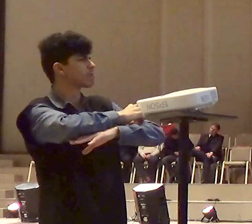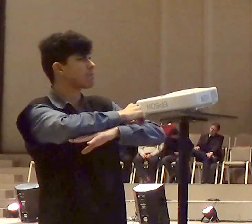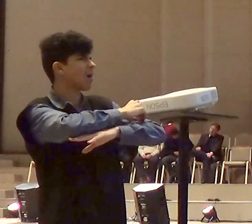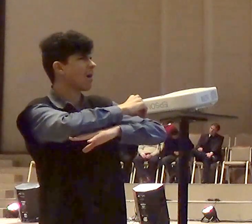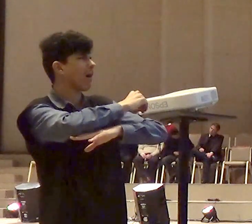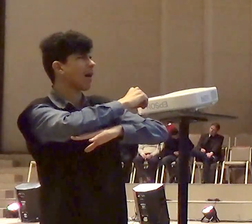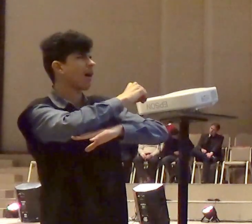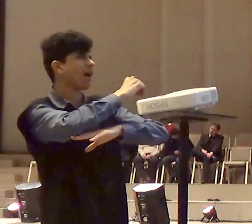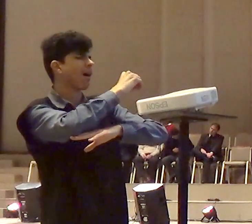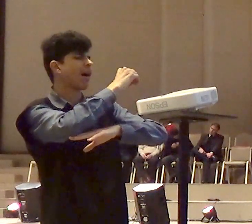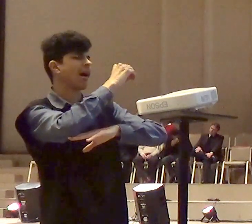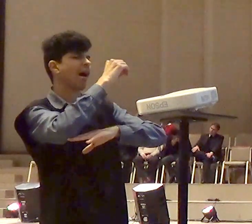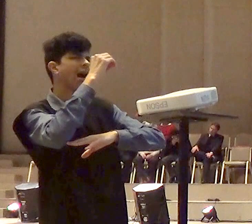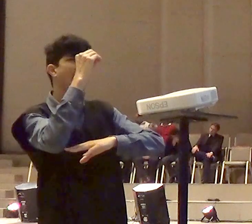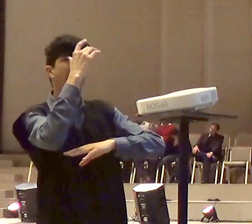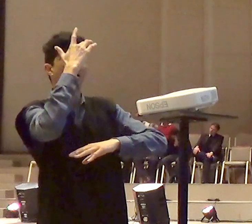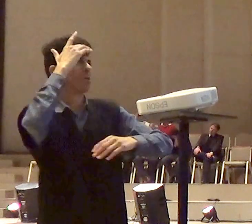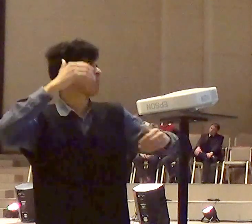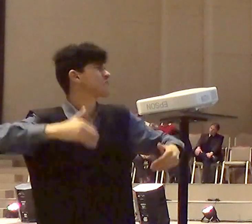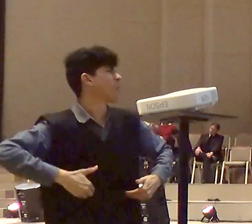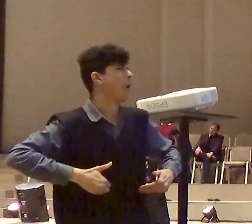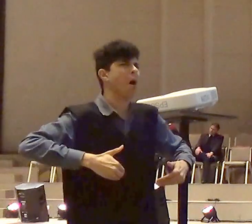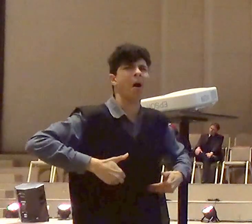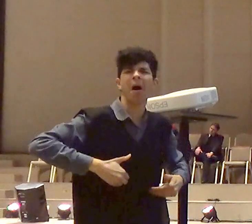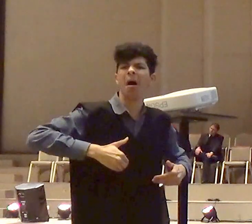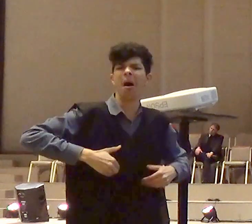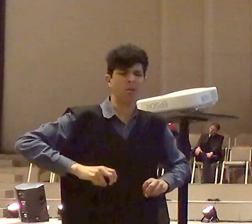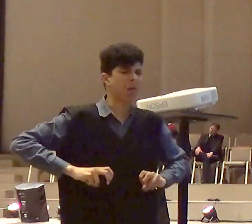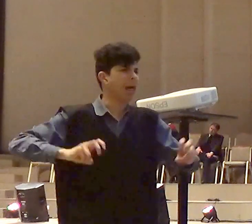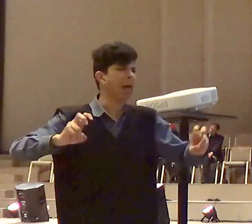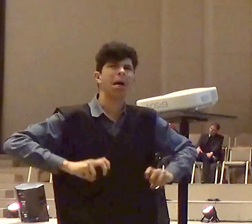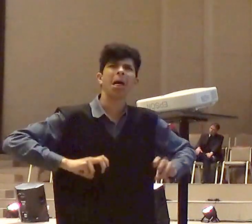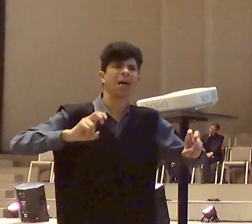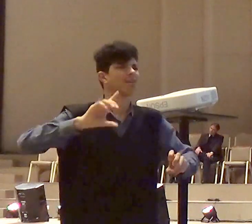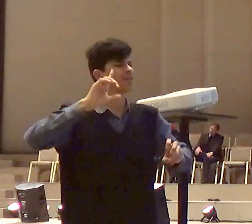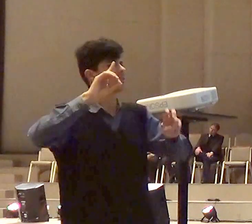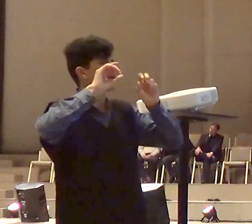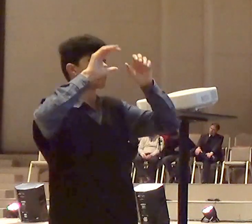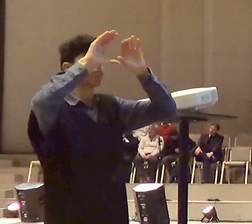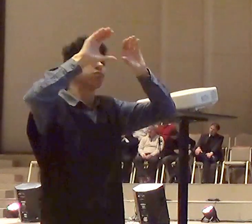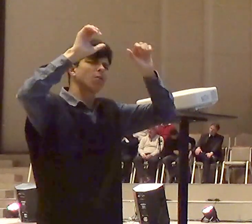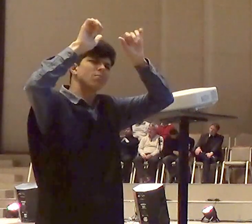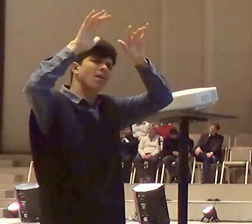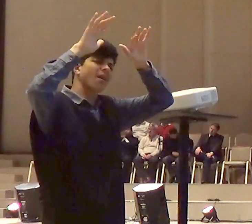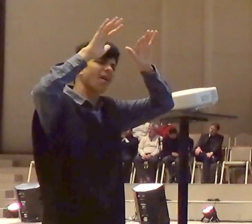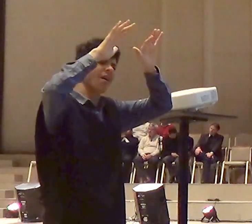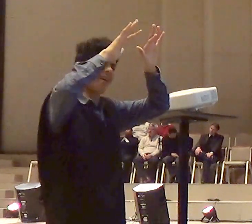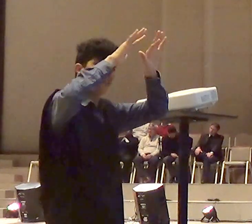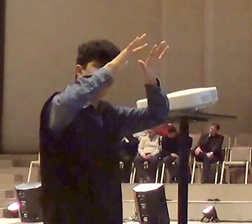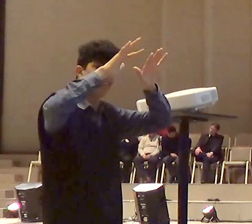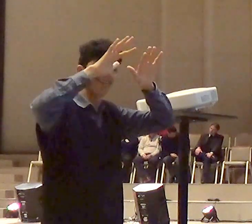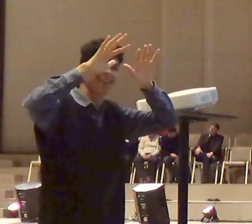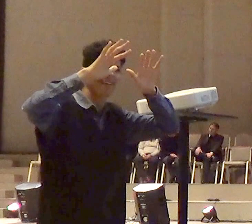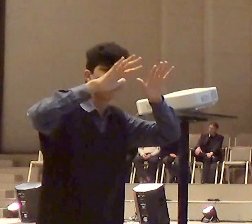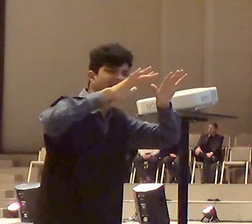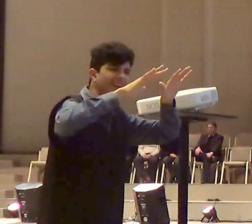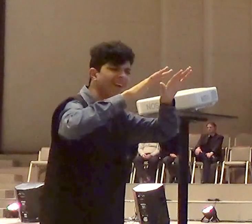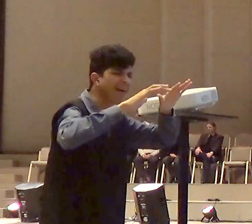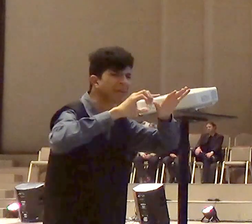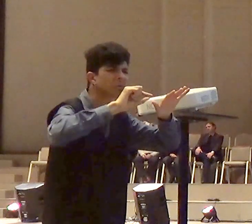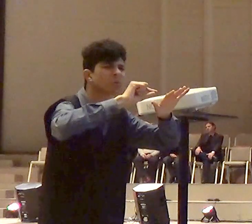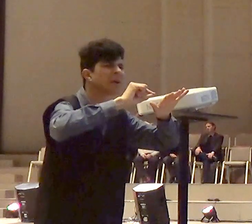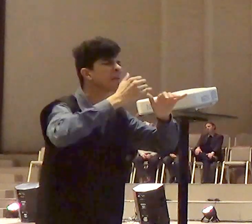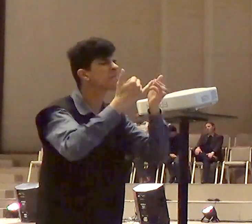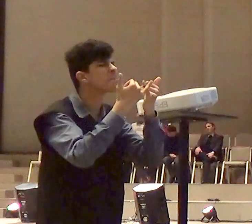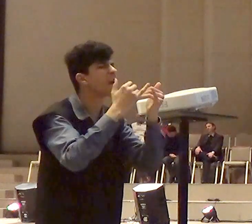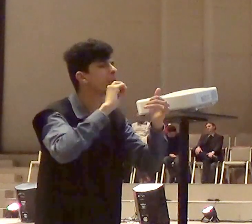espessa da Glória do Senhor descia sobre aquele lugar e quando Moisés subia na montanha o